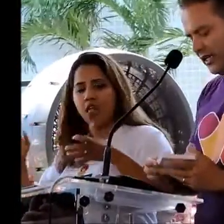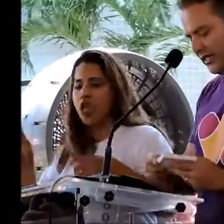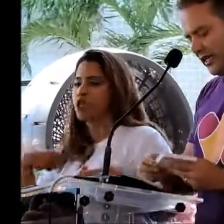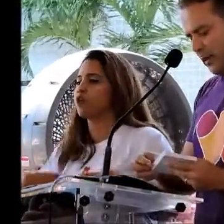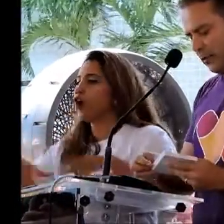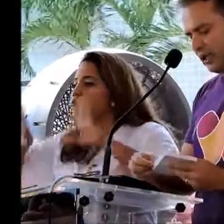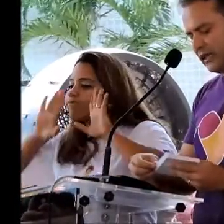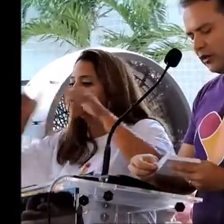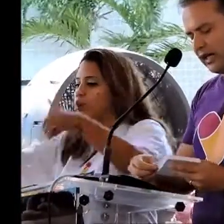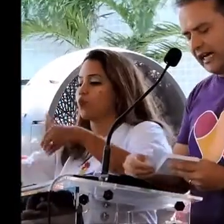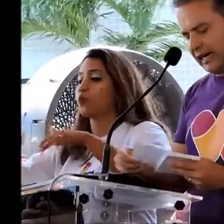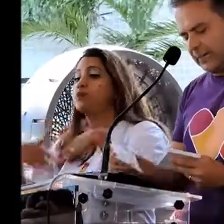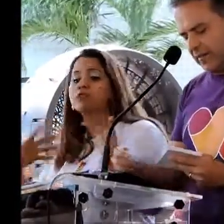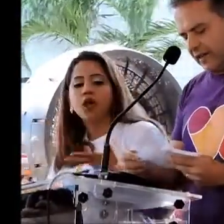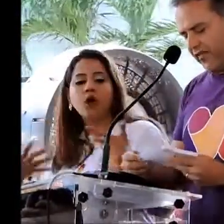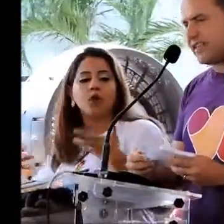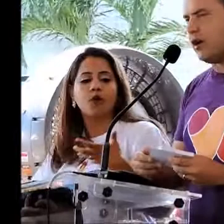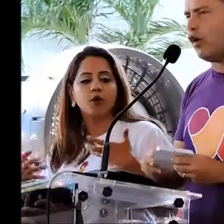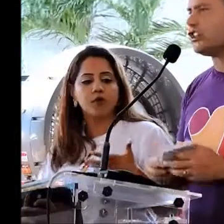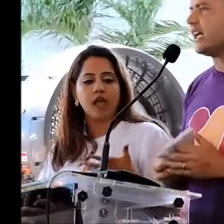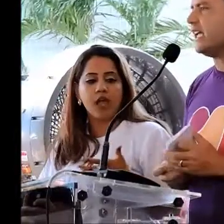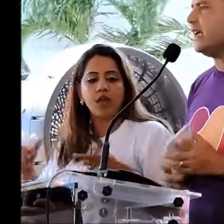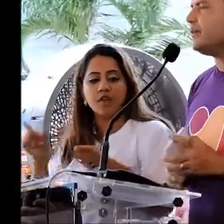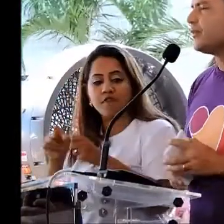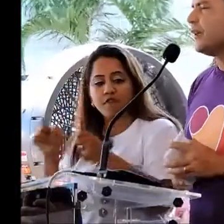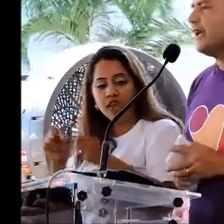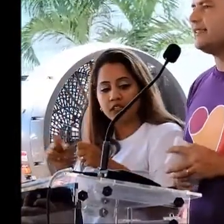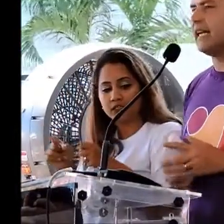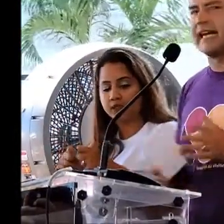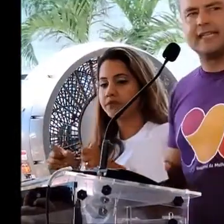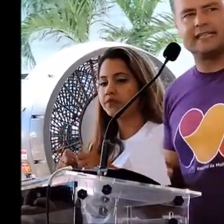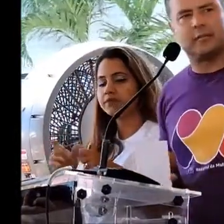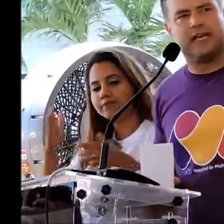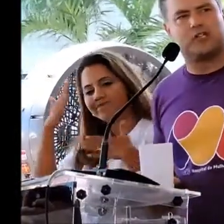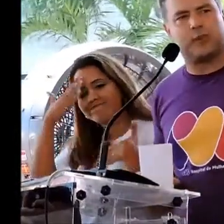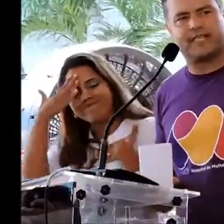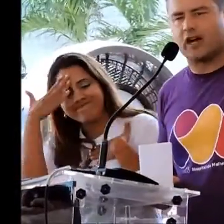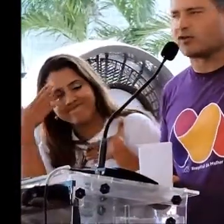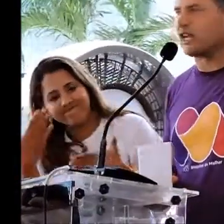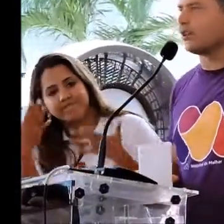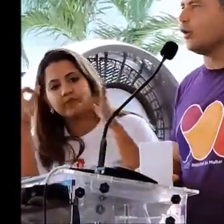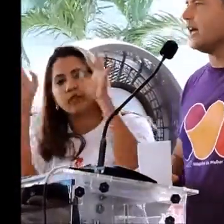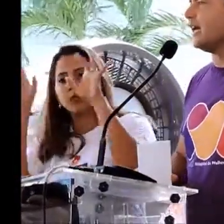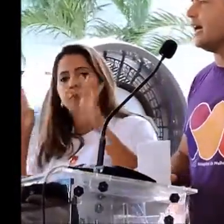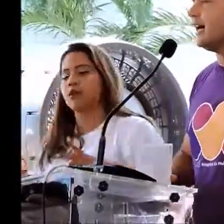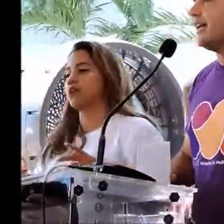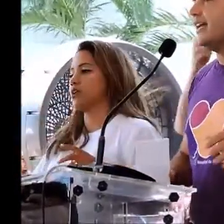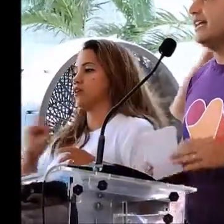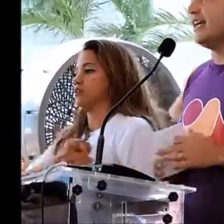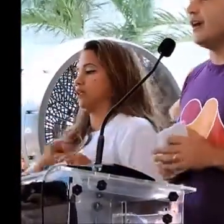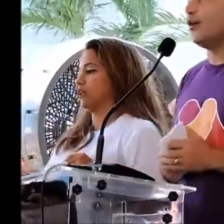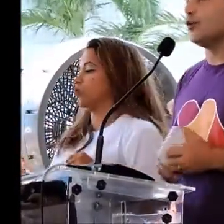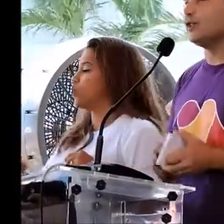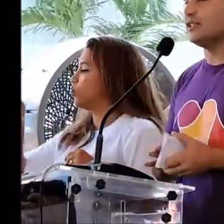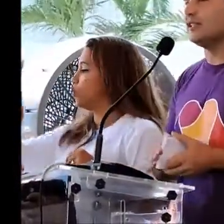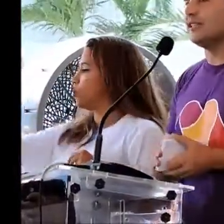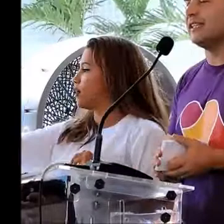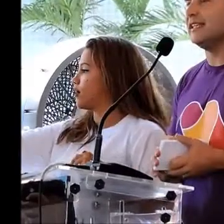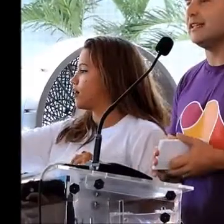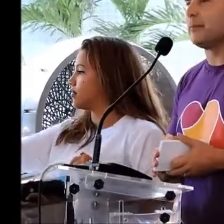gente priorize. Portanto, eu queria fazer hoje aqui esse agradecimento especial ao senador Renan e